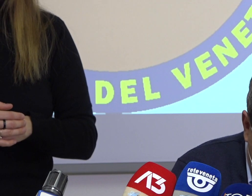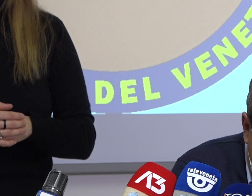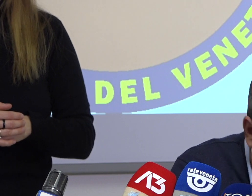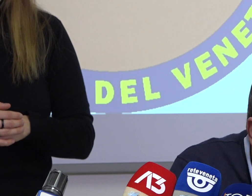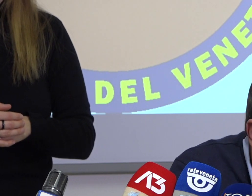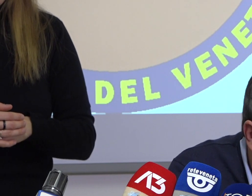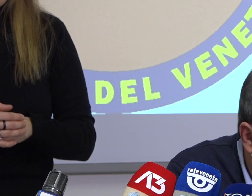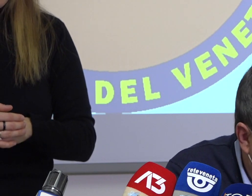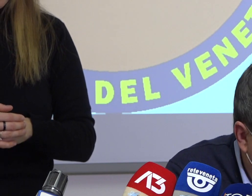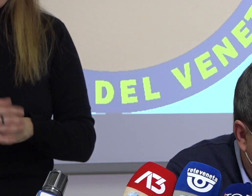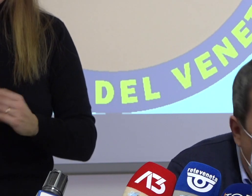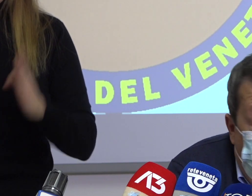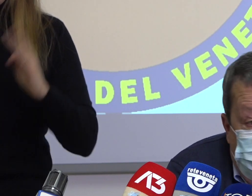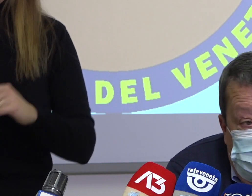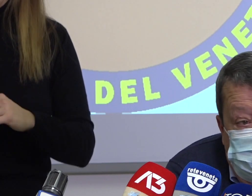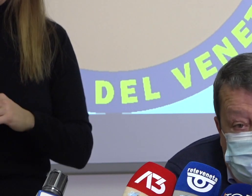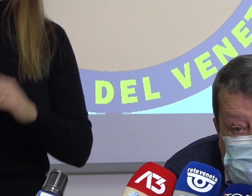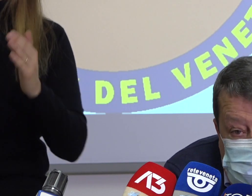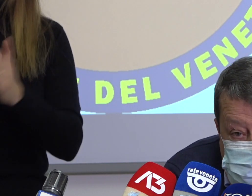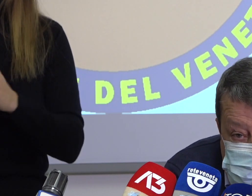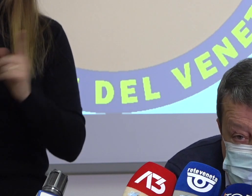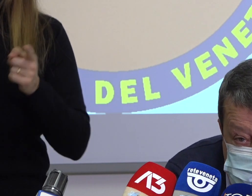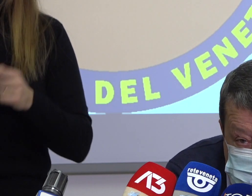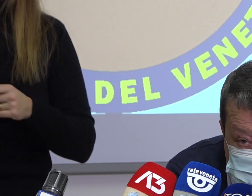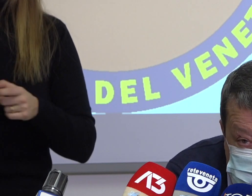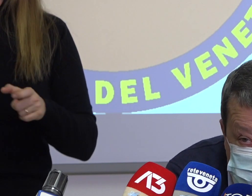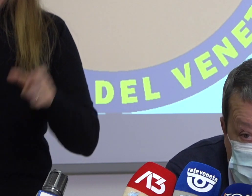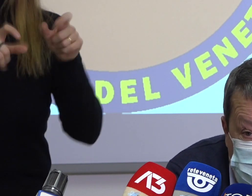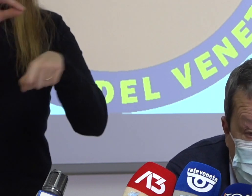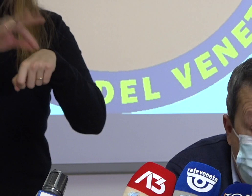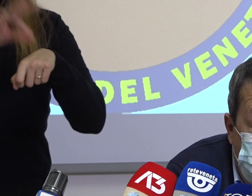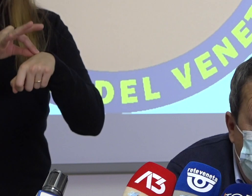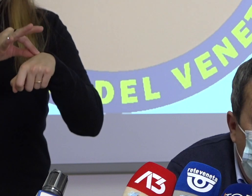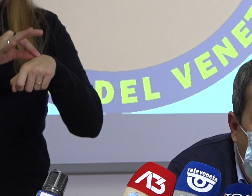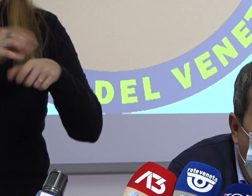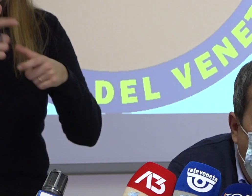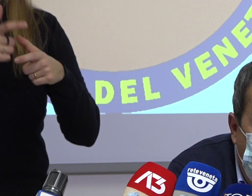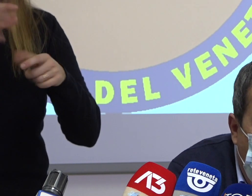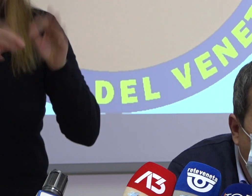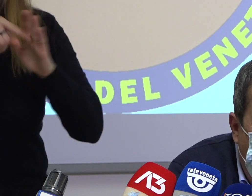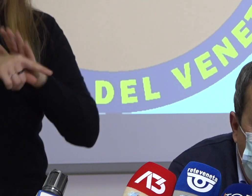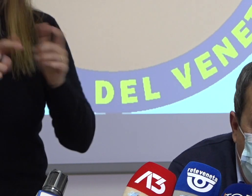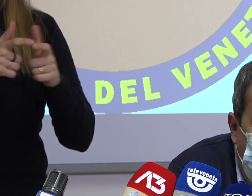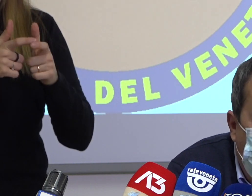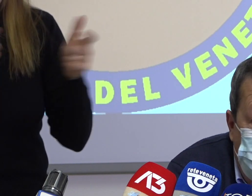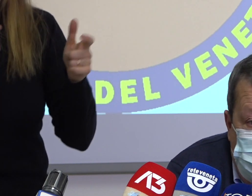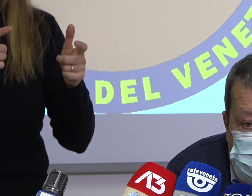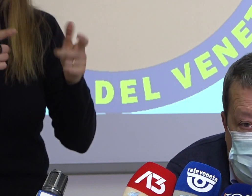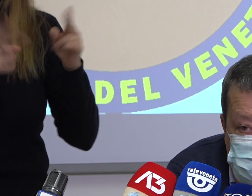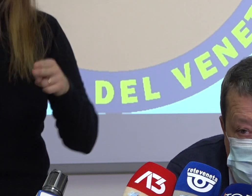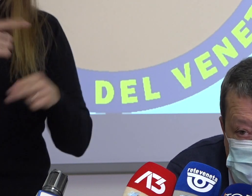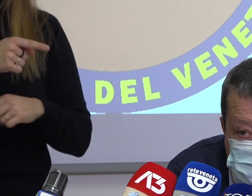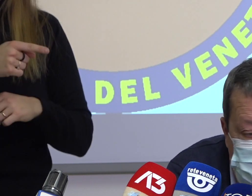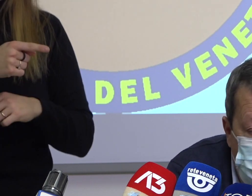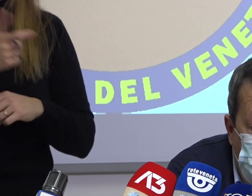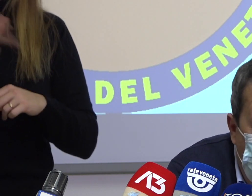La novità rispetto a marzo è che abbiamo pazienti più gravi in terapia intensiva, perché a marzo la percentuale di subintensiva era molto